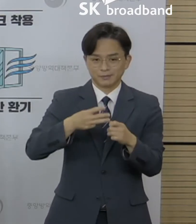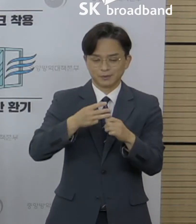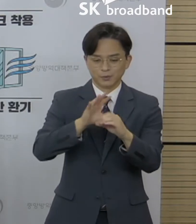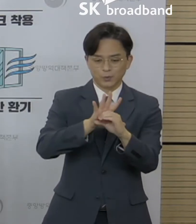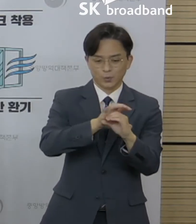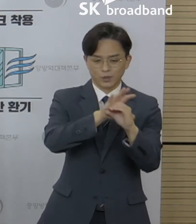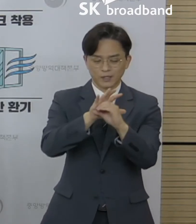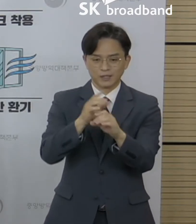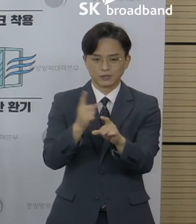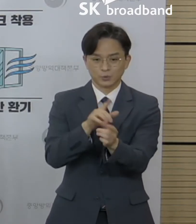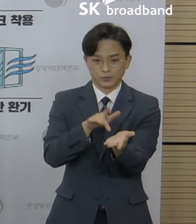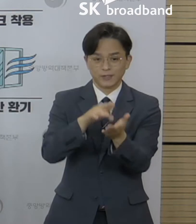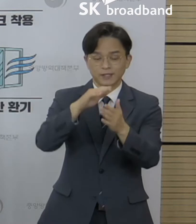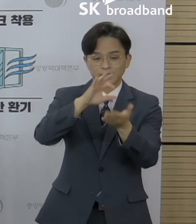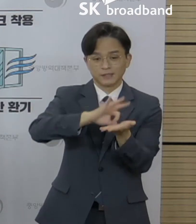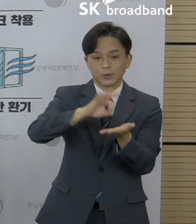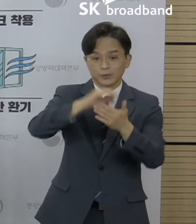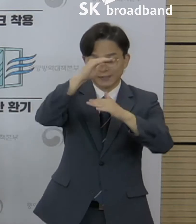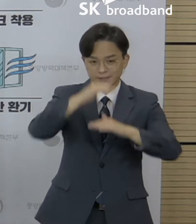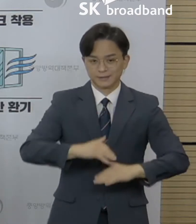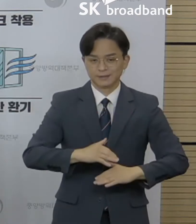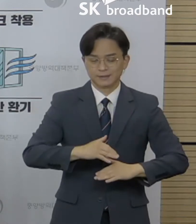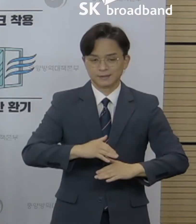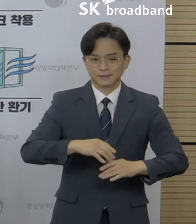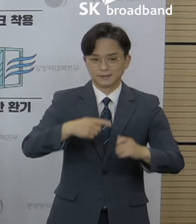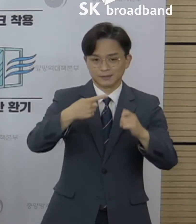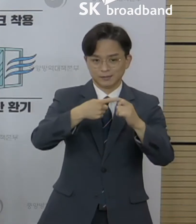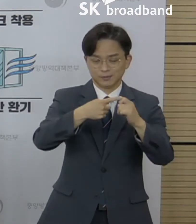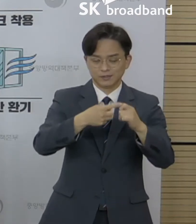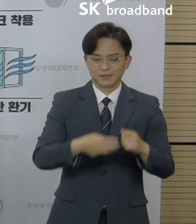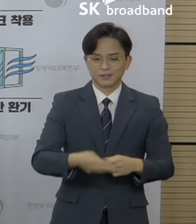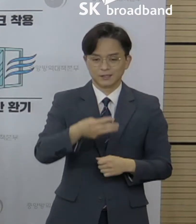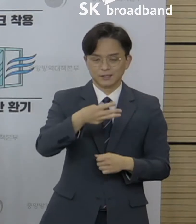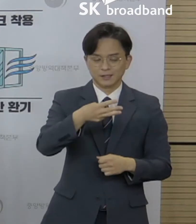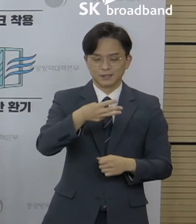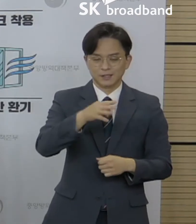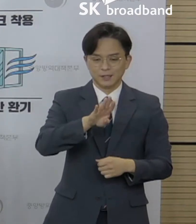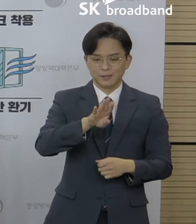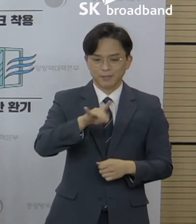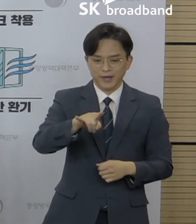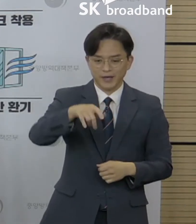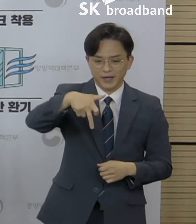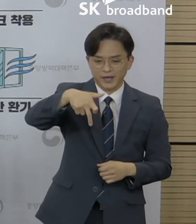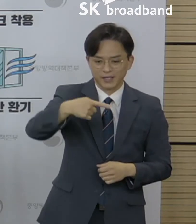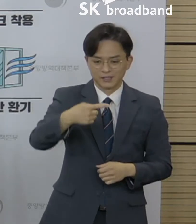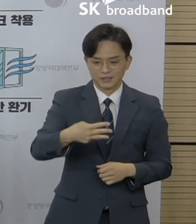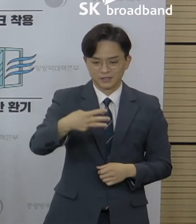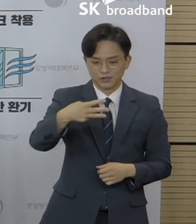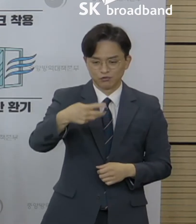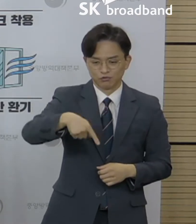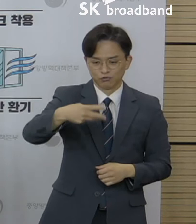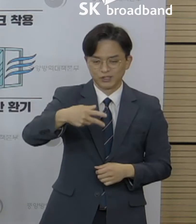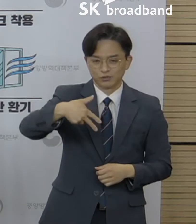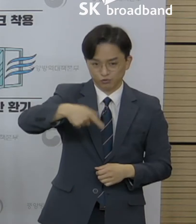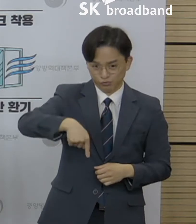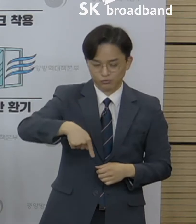관련된 상황입니다. 먼저 코로나19 치료제 중 백혈 누리주의 경우 현재 128개